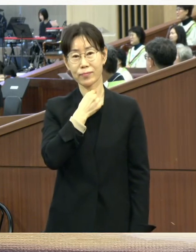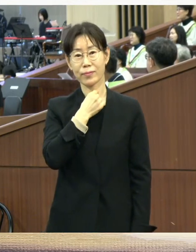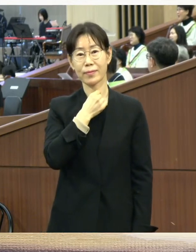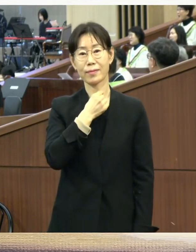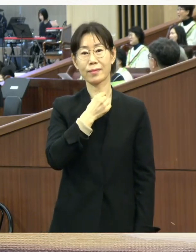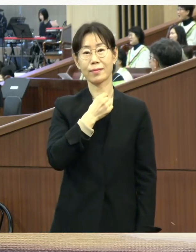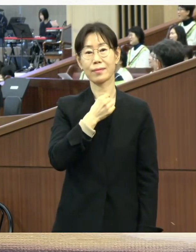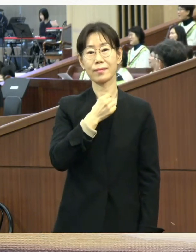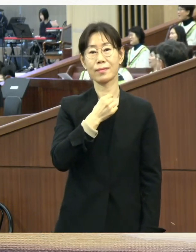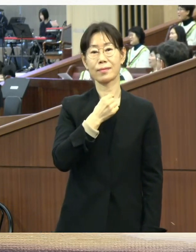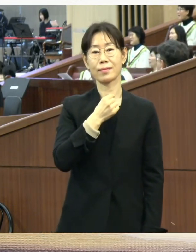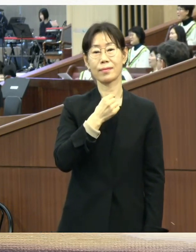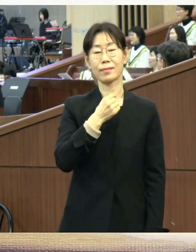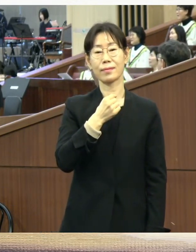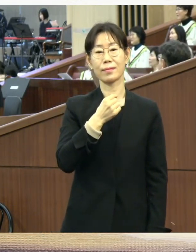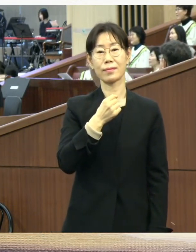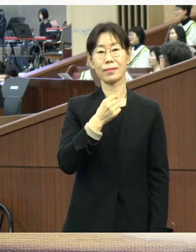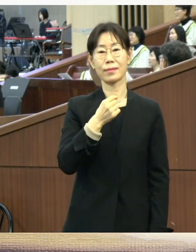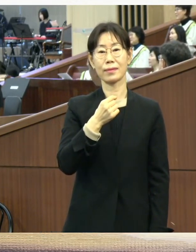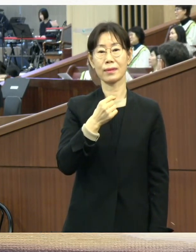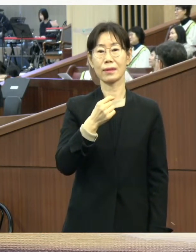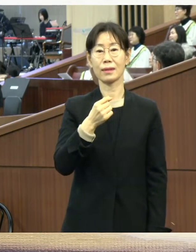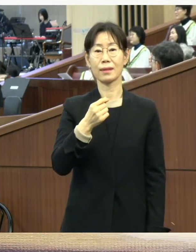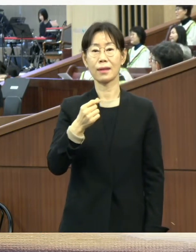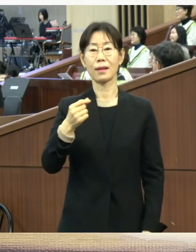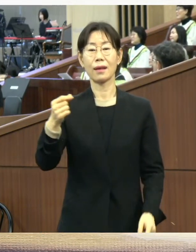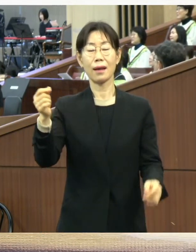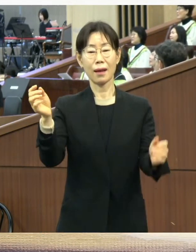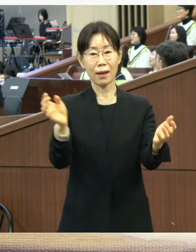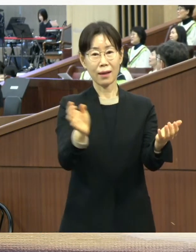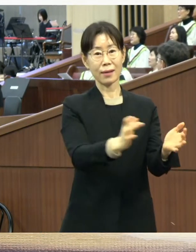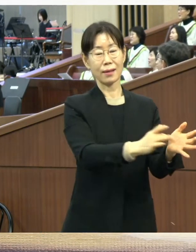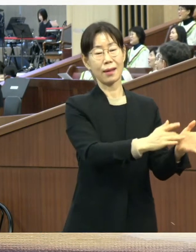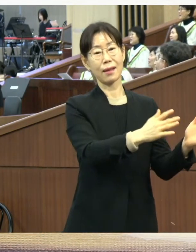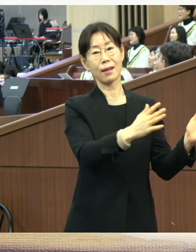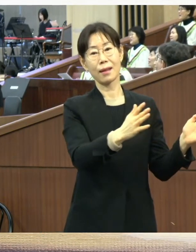원합니다. 예수 사랑합니다.